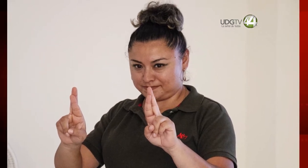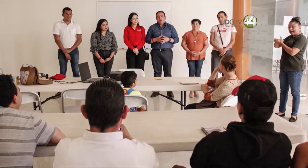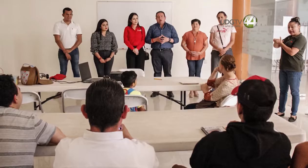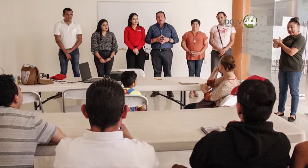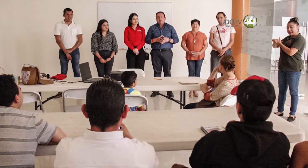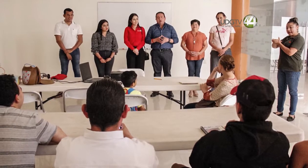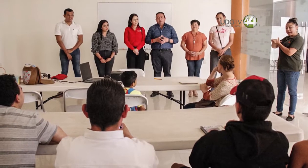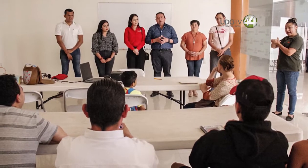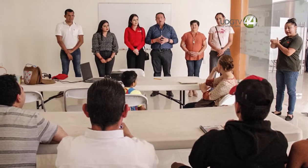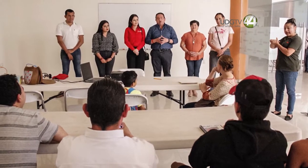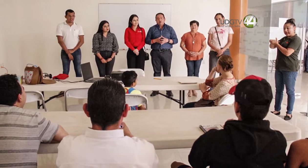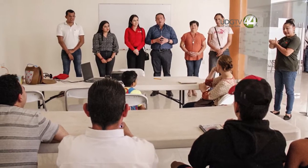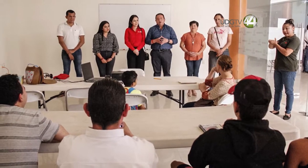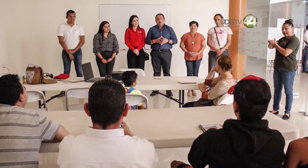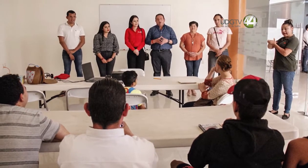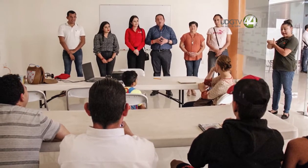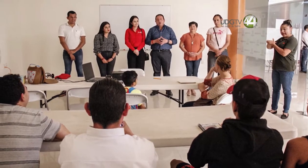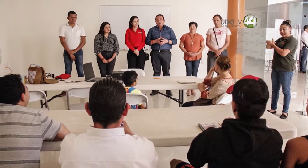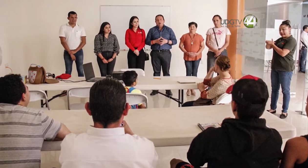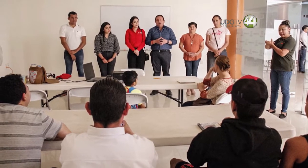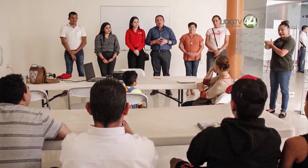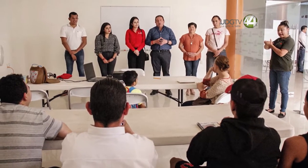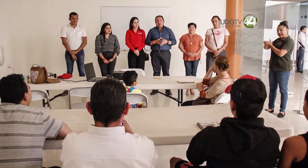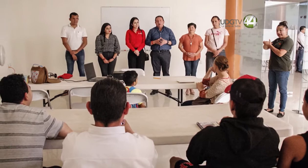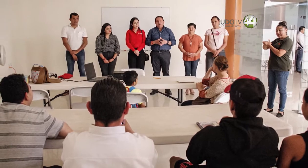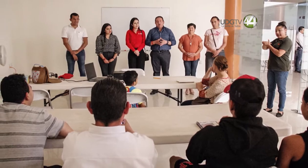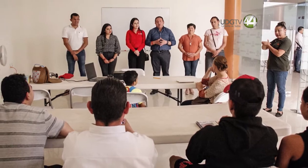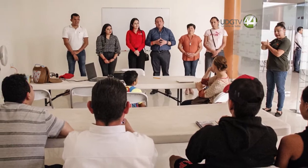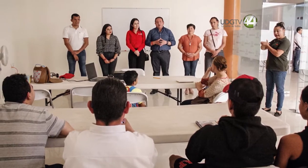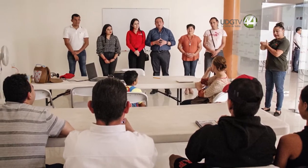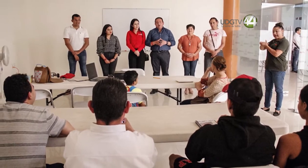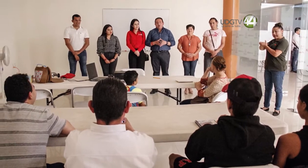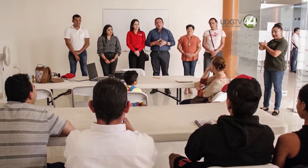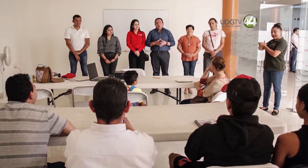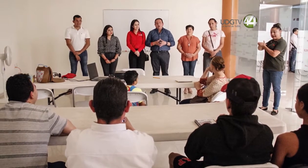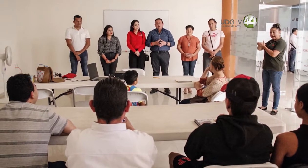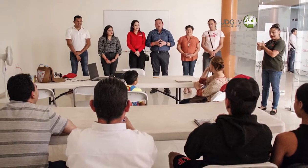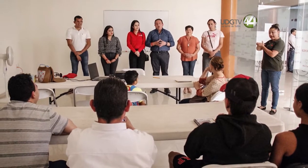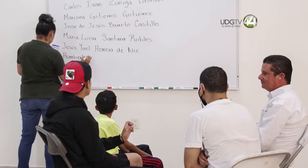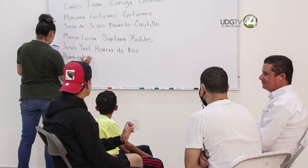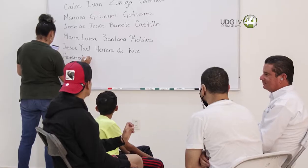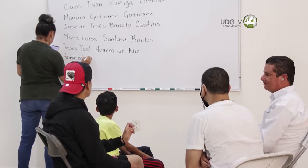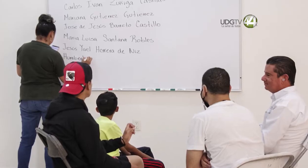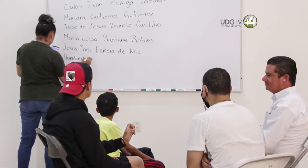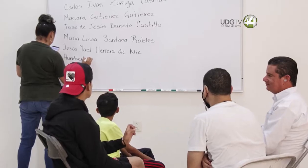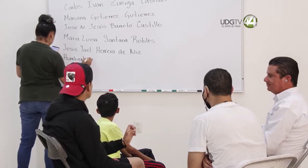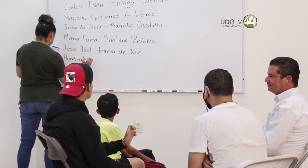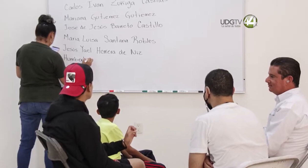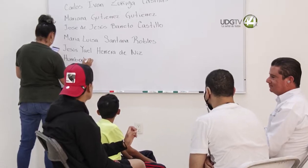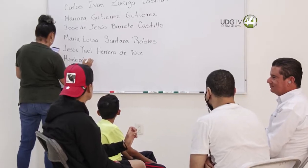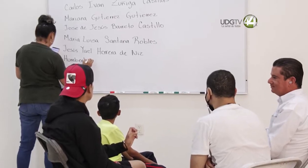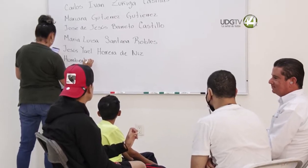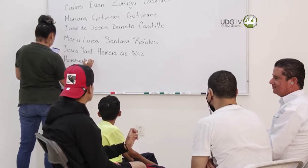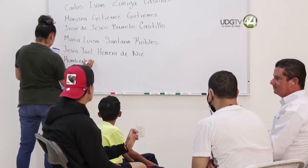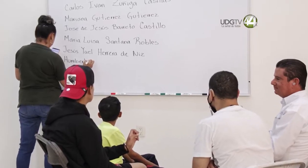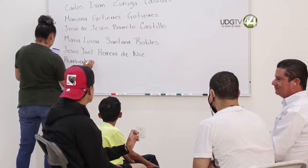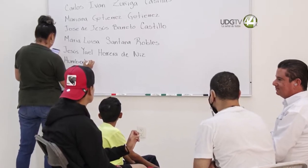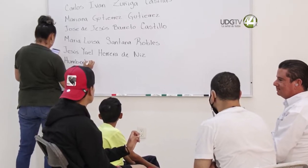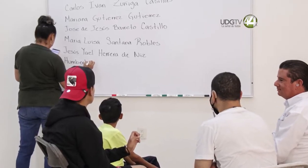personas con discapacidad auditiva. Así lo compartió Lorena Díaz Soazo, presidenta del sistema DIF Autlan. Agregó